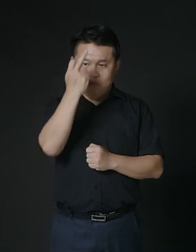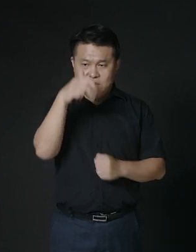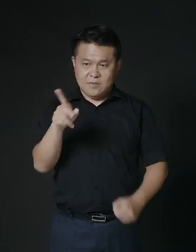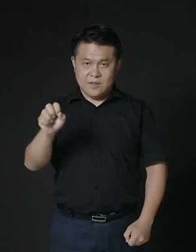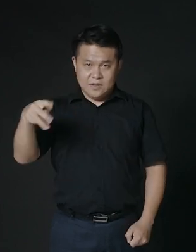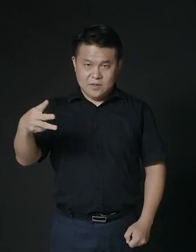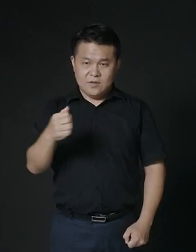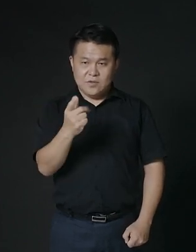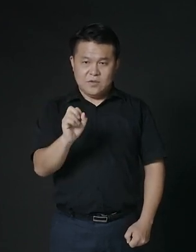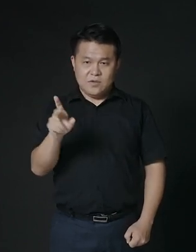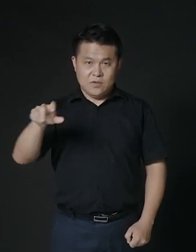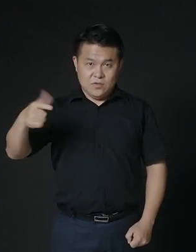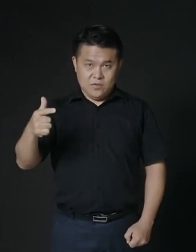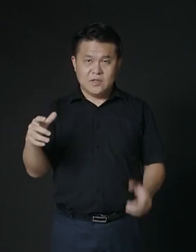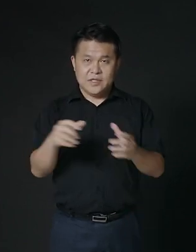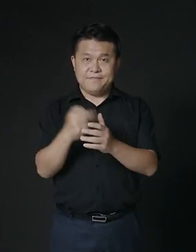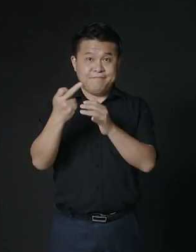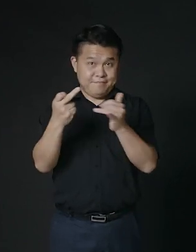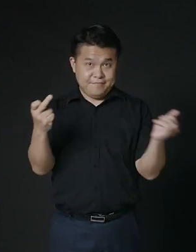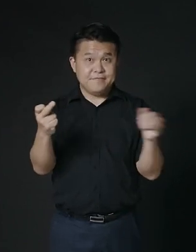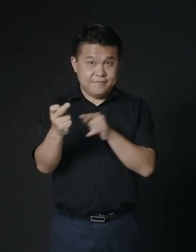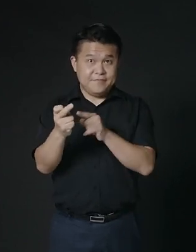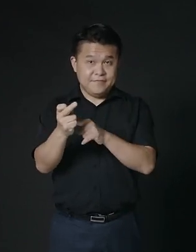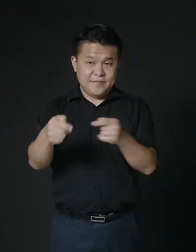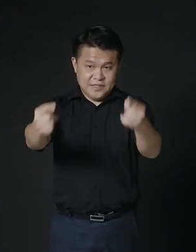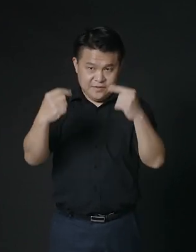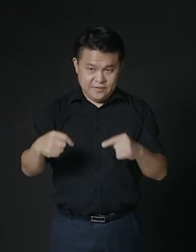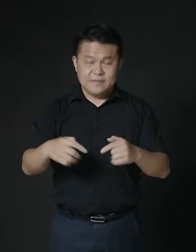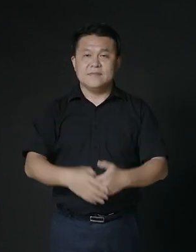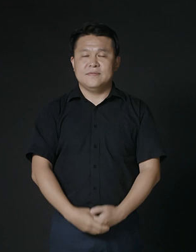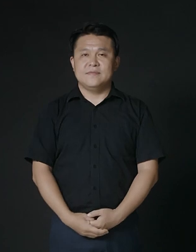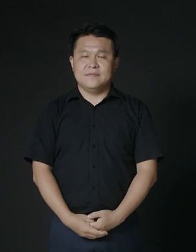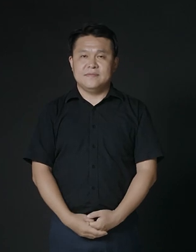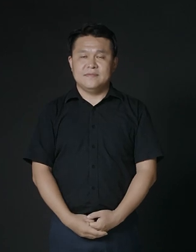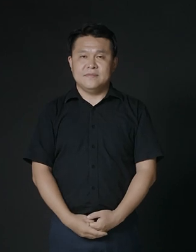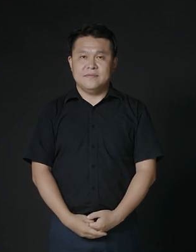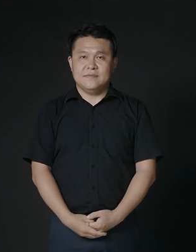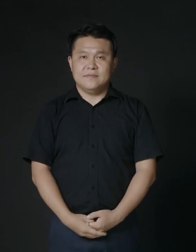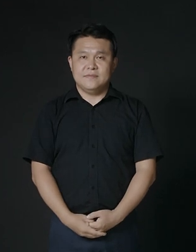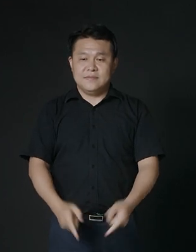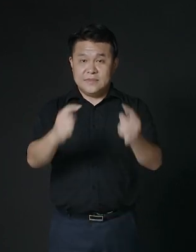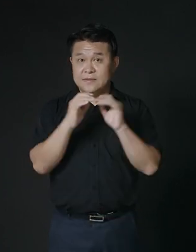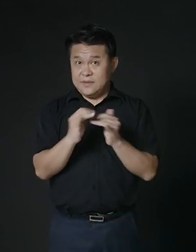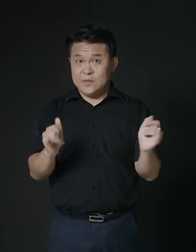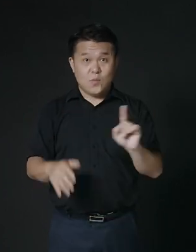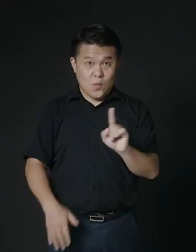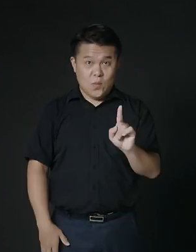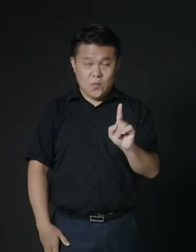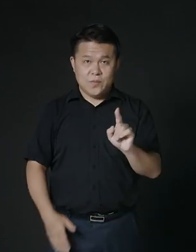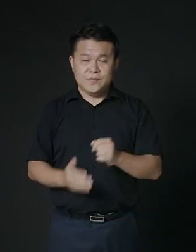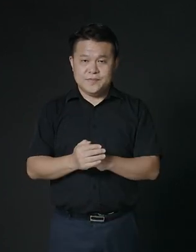홍 영 훈 열 두명의 작가가 참여 합니다 참여 작가들은